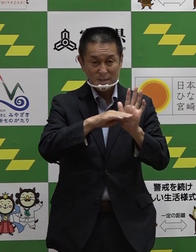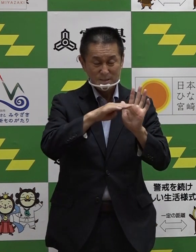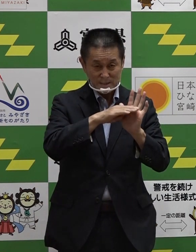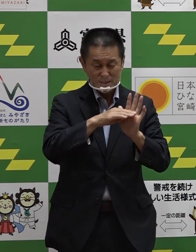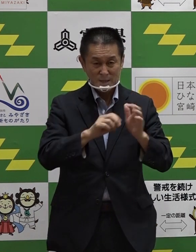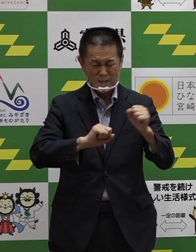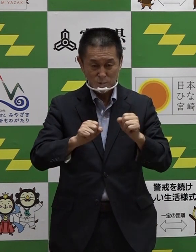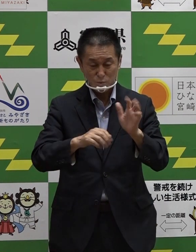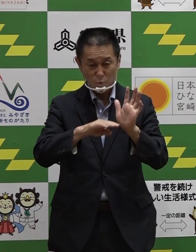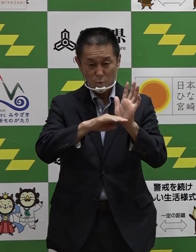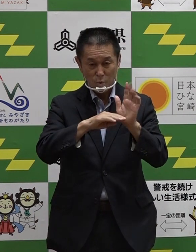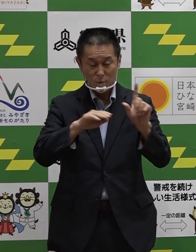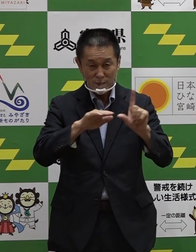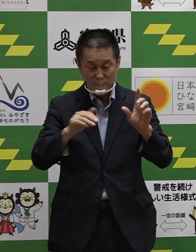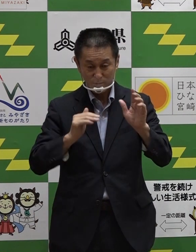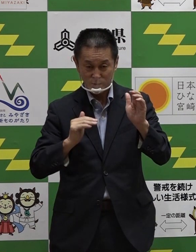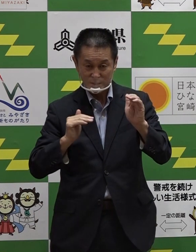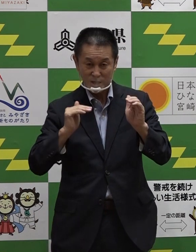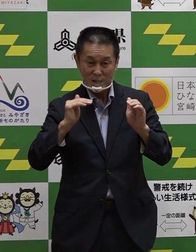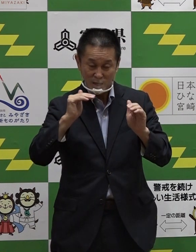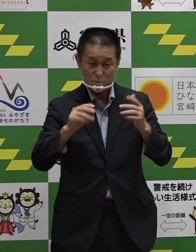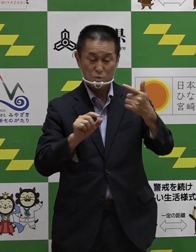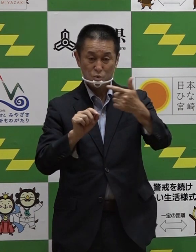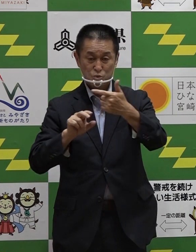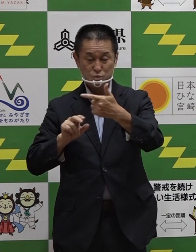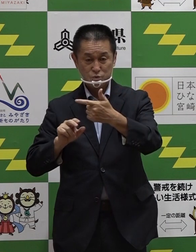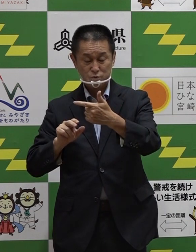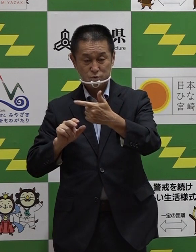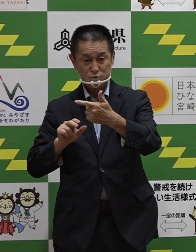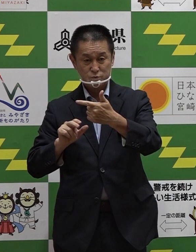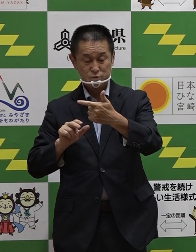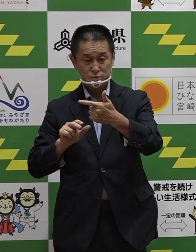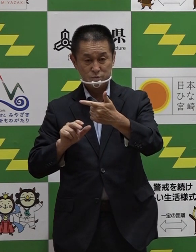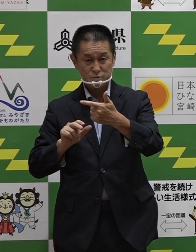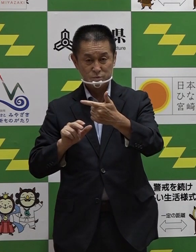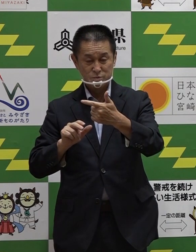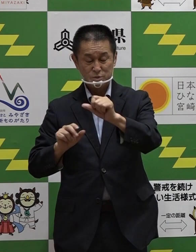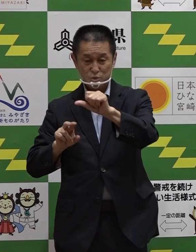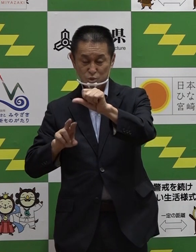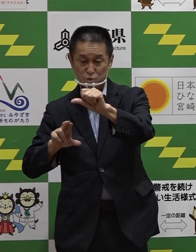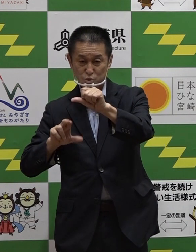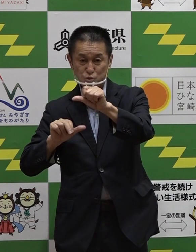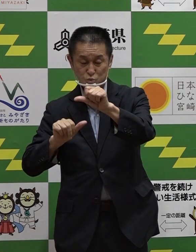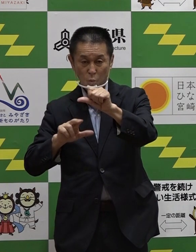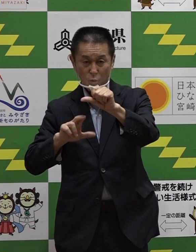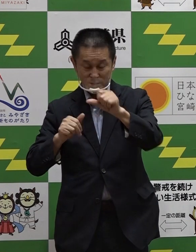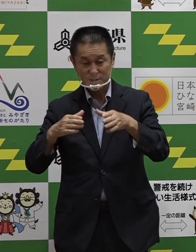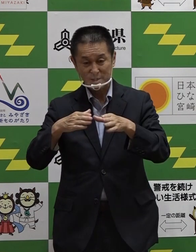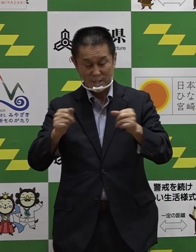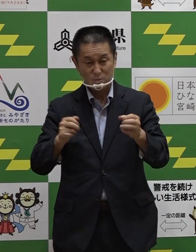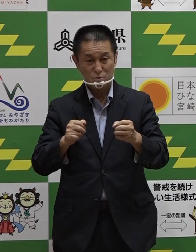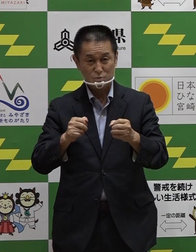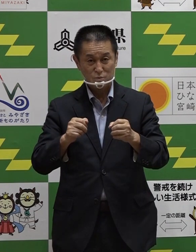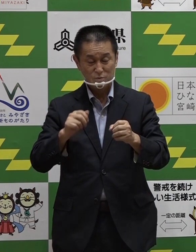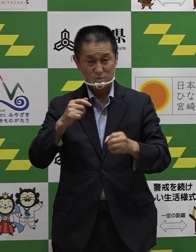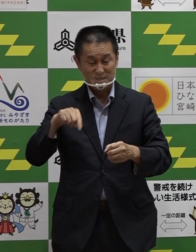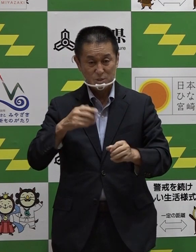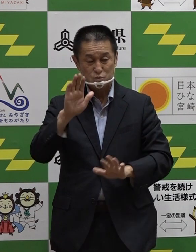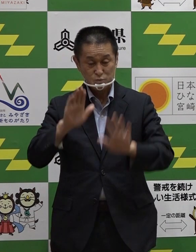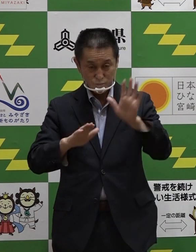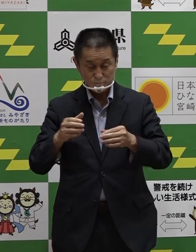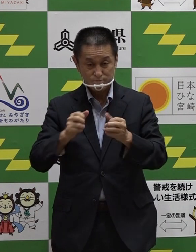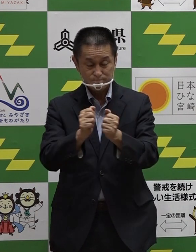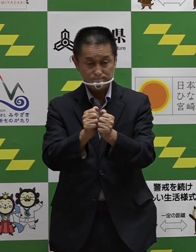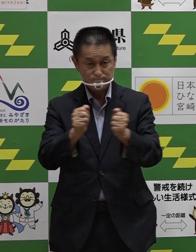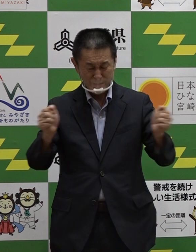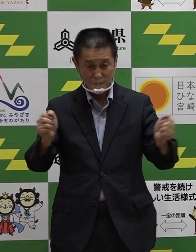動レベルを引き上げていく。25日に、緊急事態宣言が全国で解除されて、その時に国が